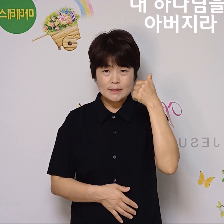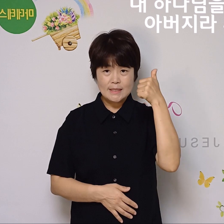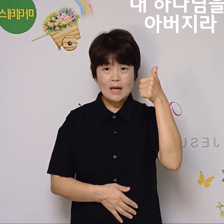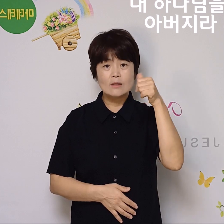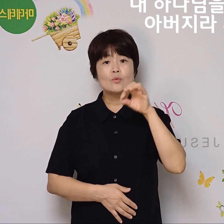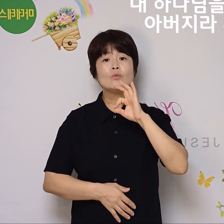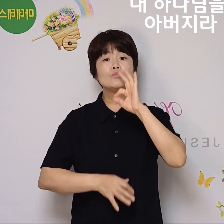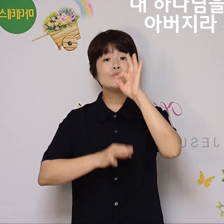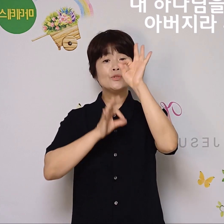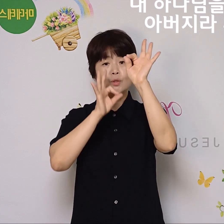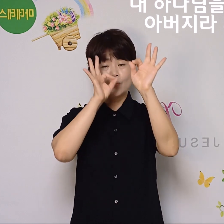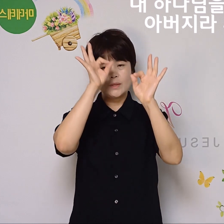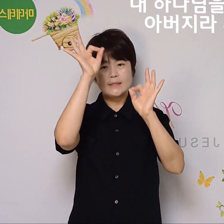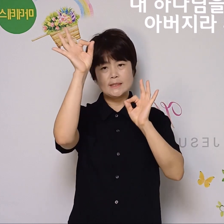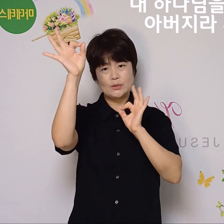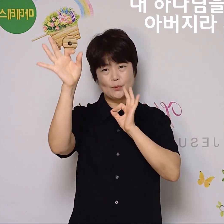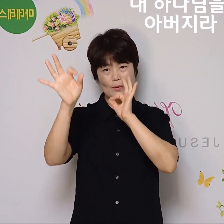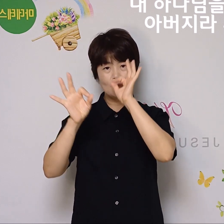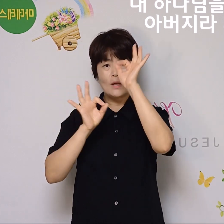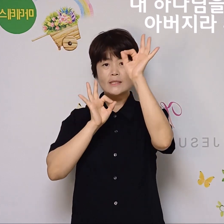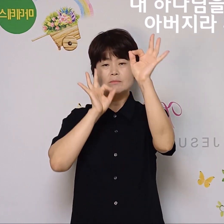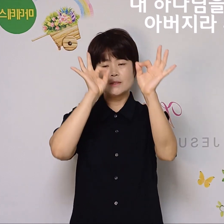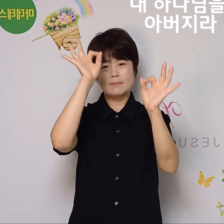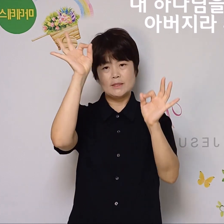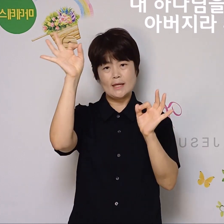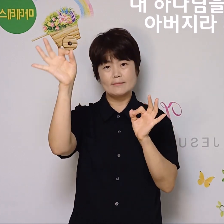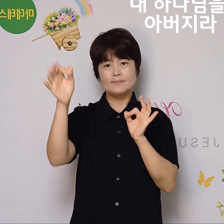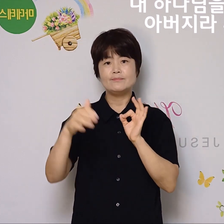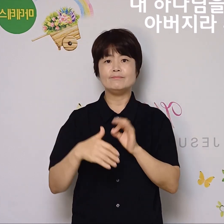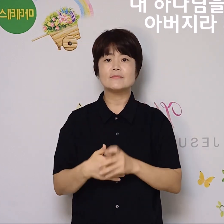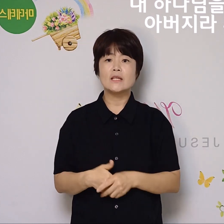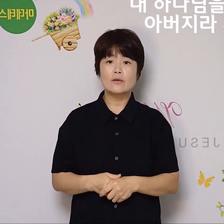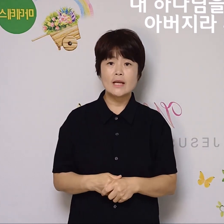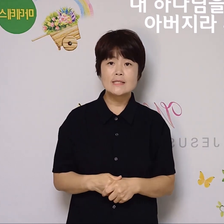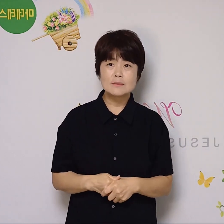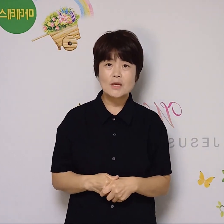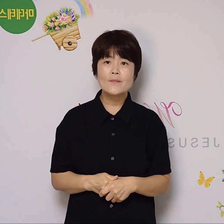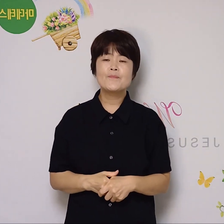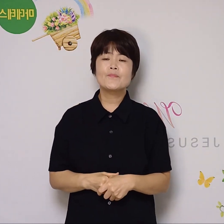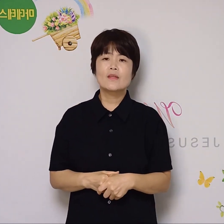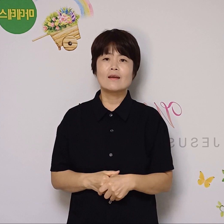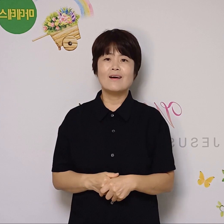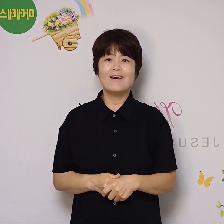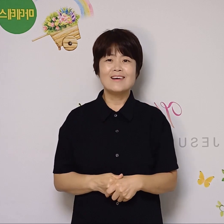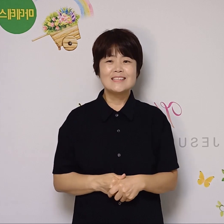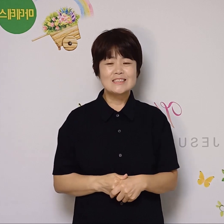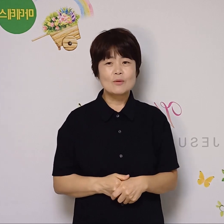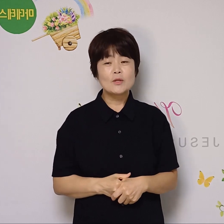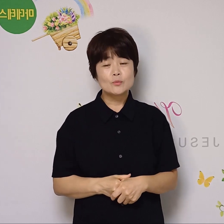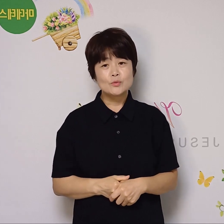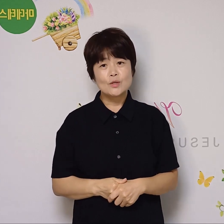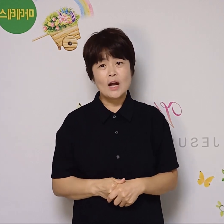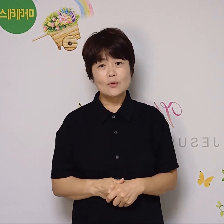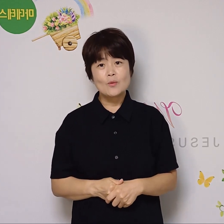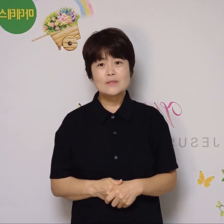아버지라 또 부르죠. 외치죠. 라고 하시면 됩니다. 이렇게 하시면 그럼에도 불구하고